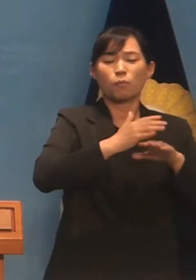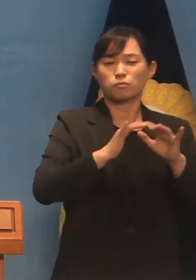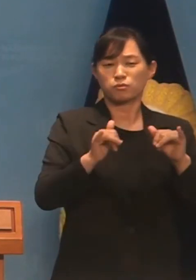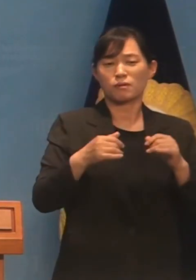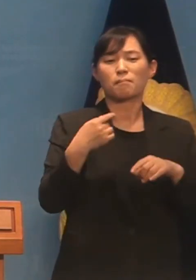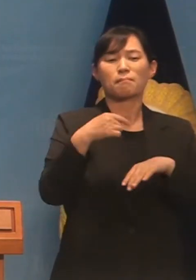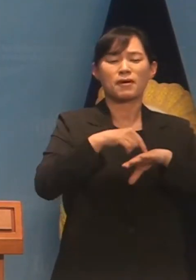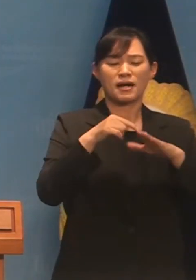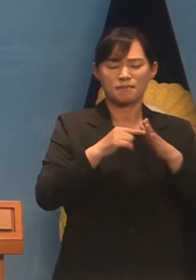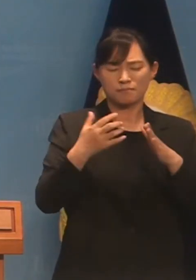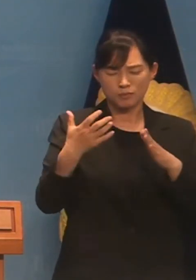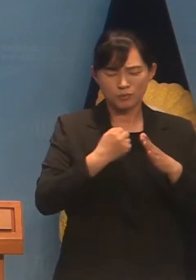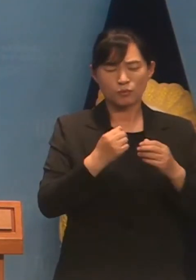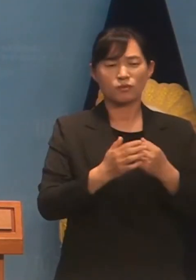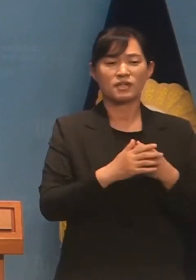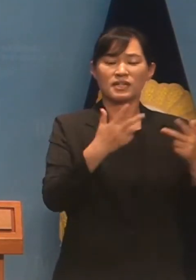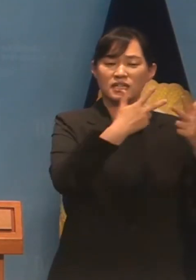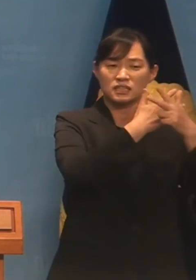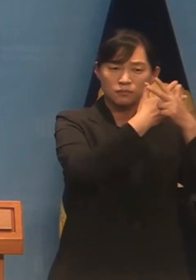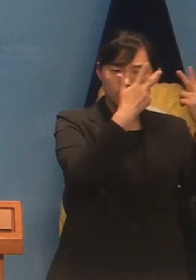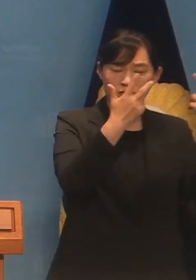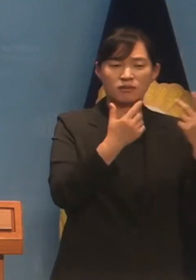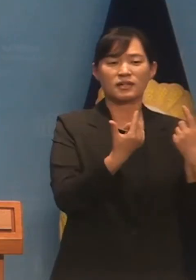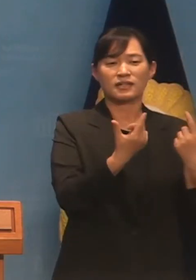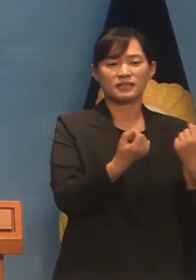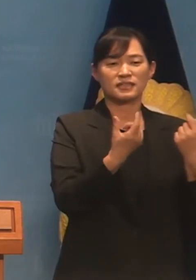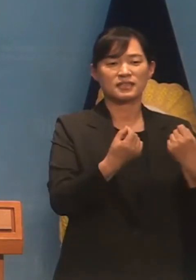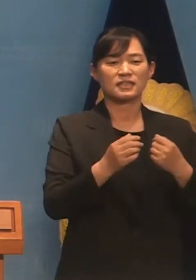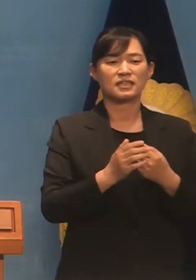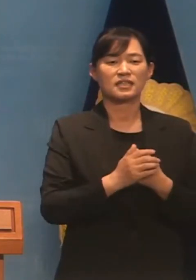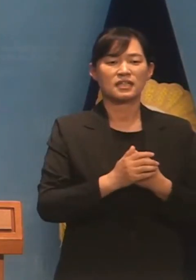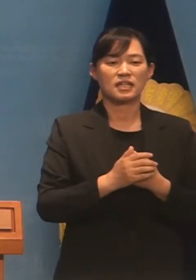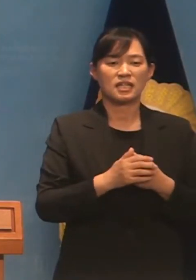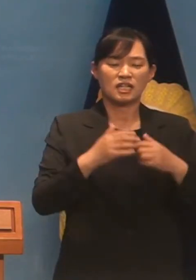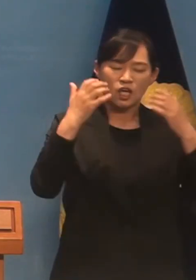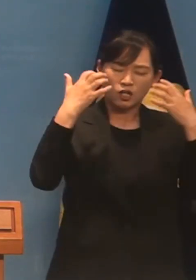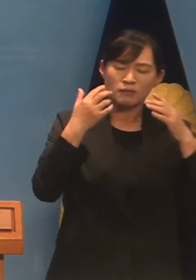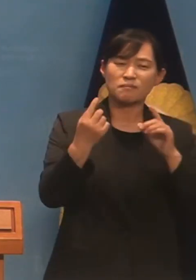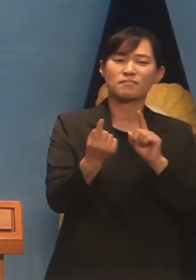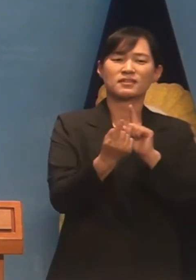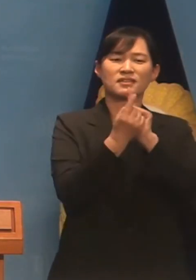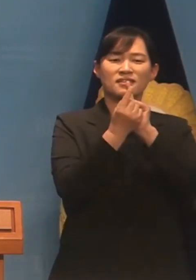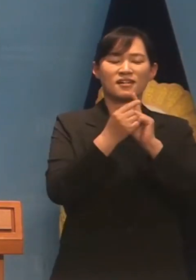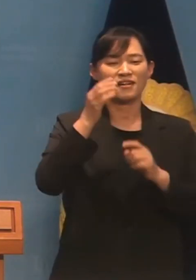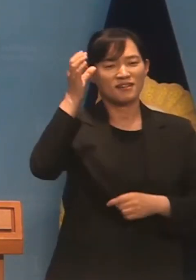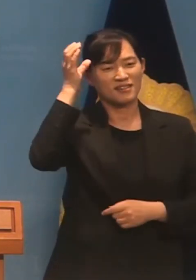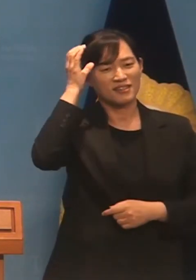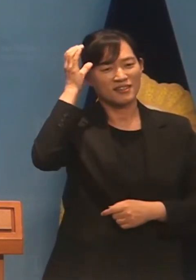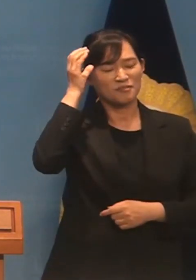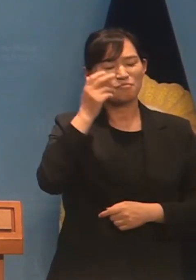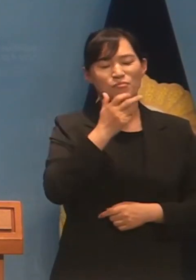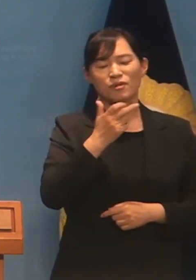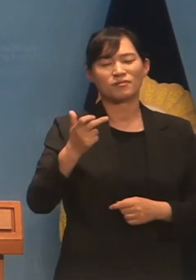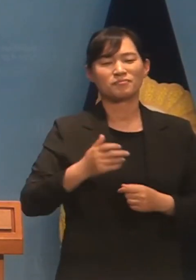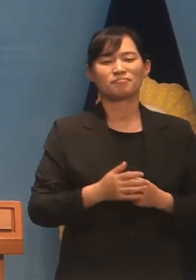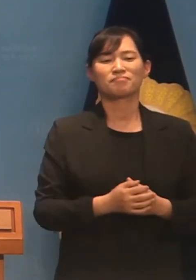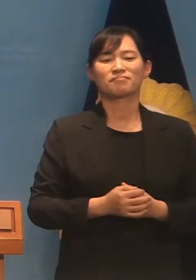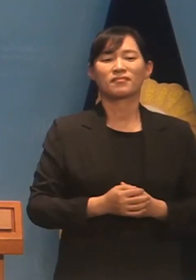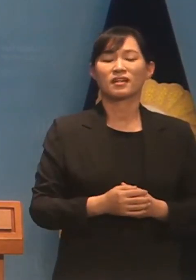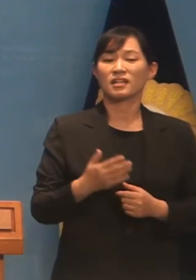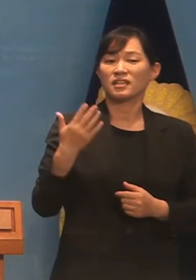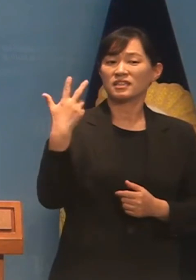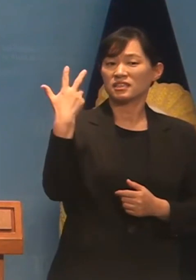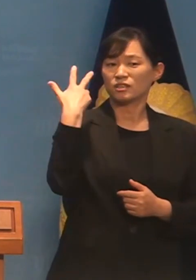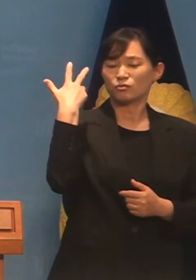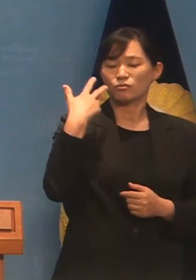마음으로 이재명 후보와 함께 초여름에 빛나는 날을 맞을 거라고 기대에 말지 않습니다.